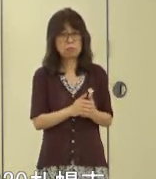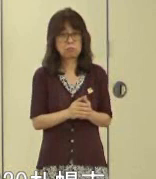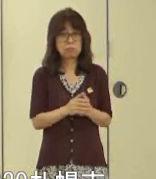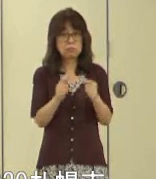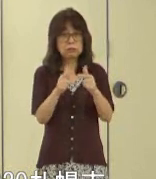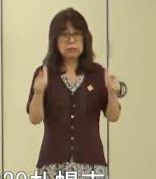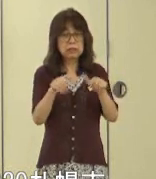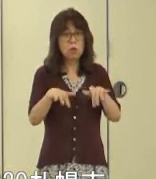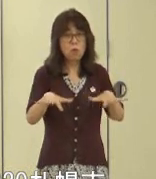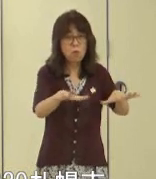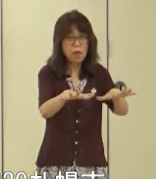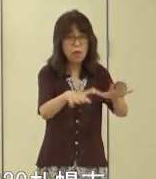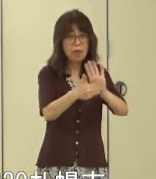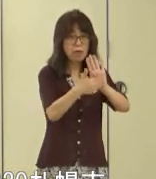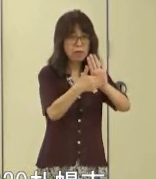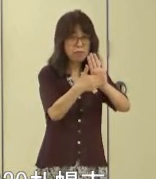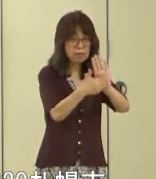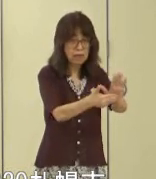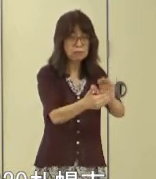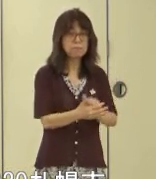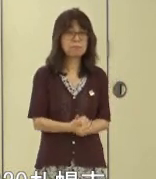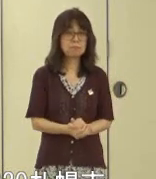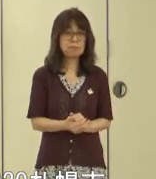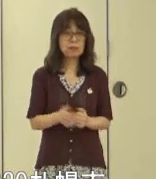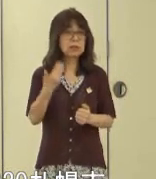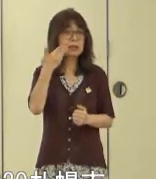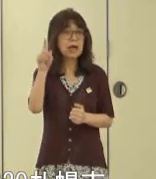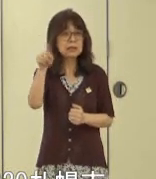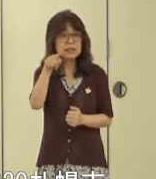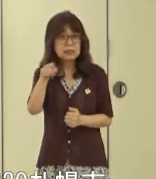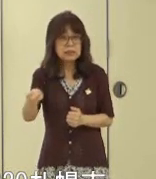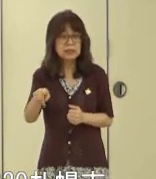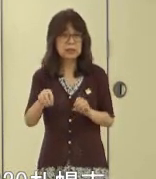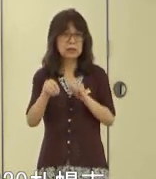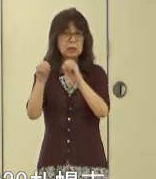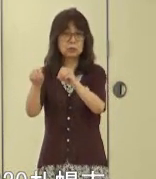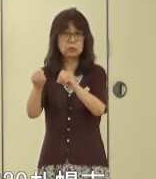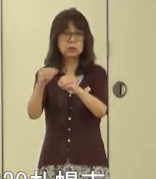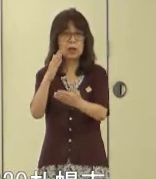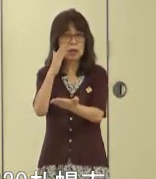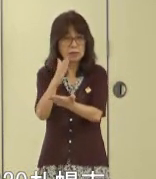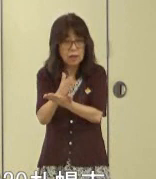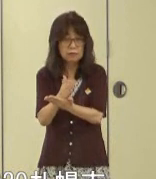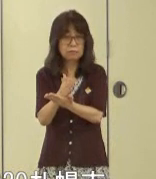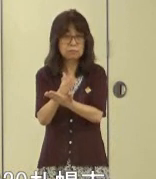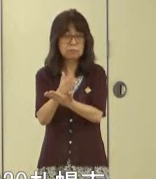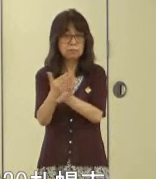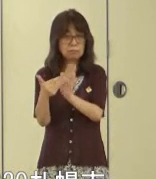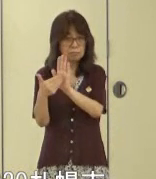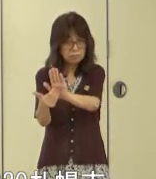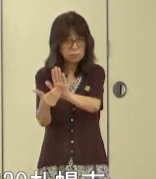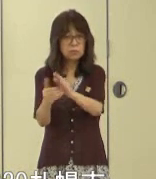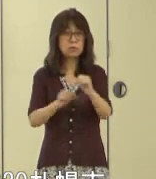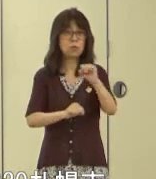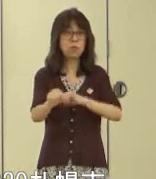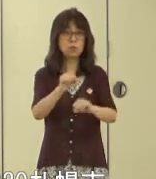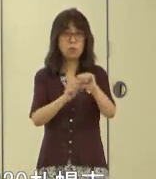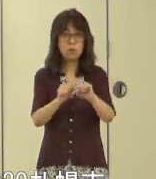、他人にうつさないという行動をぜひお願いを申し上げたいというふうに思